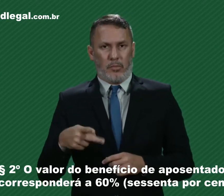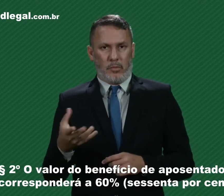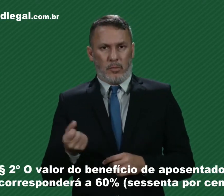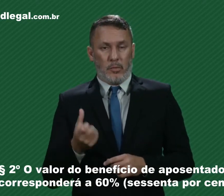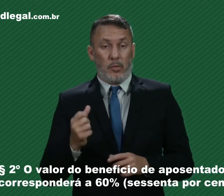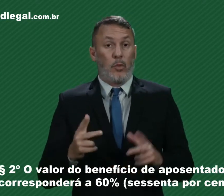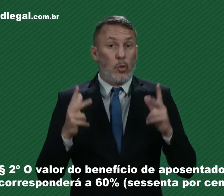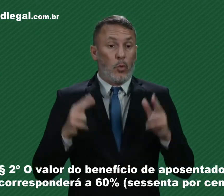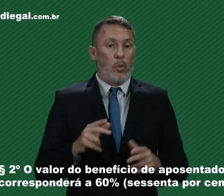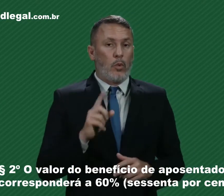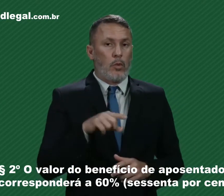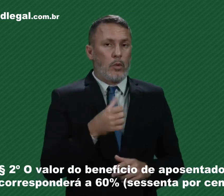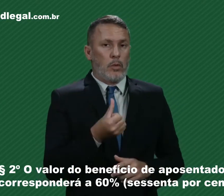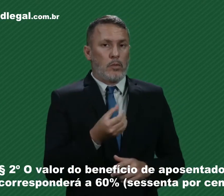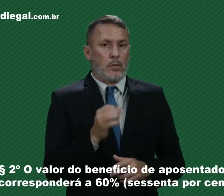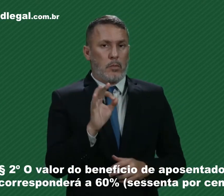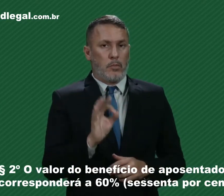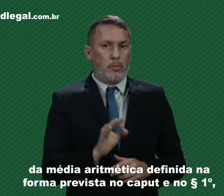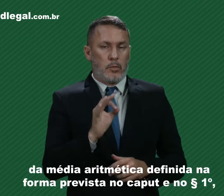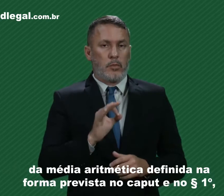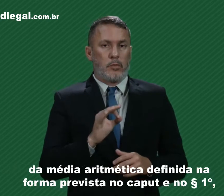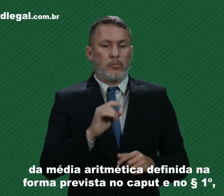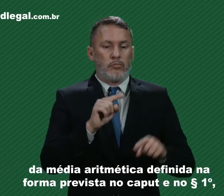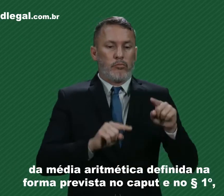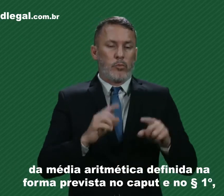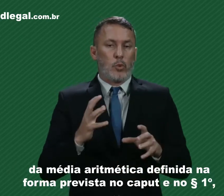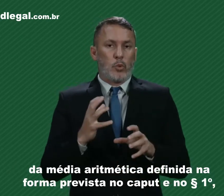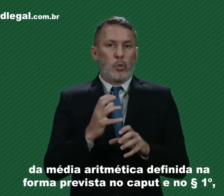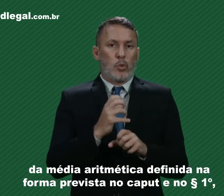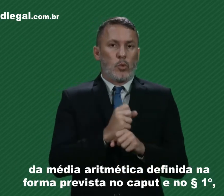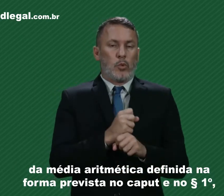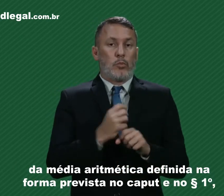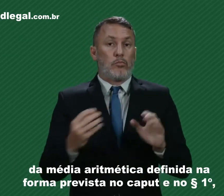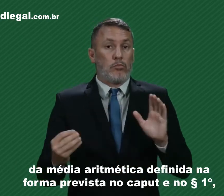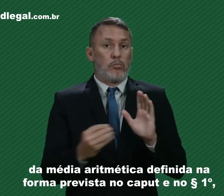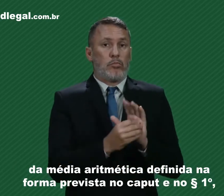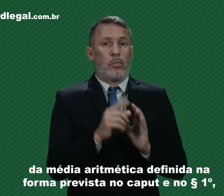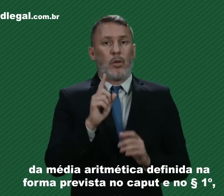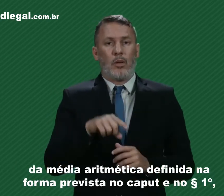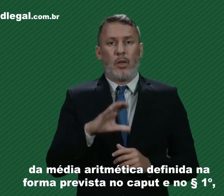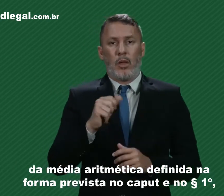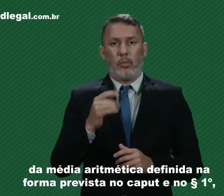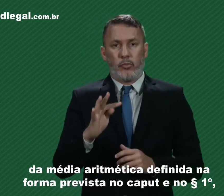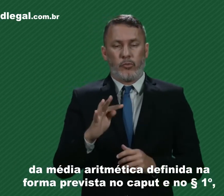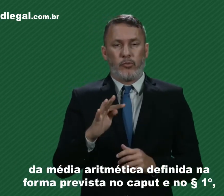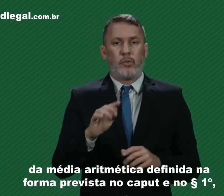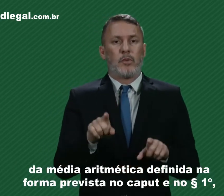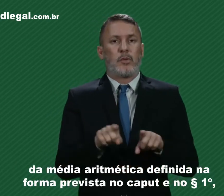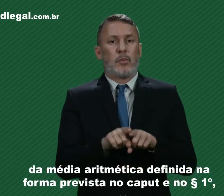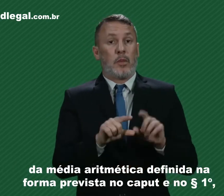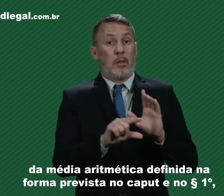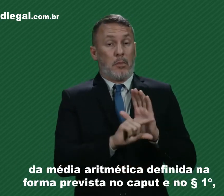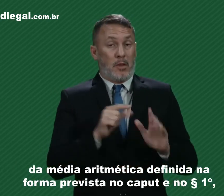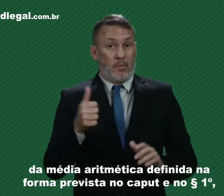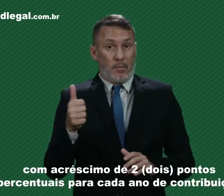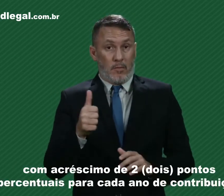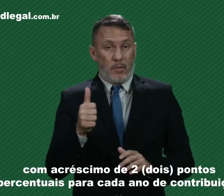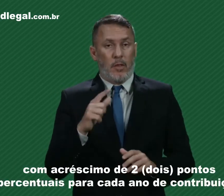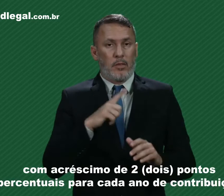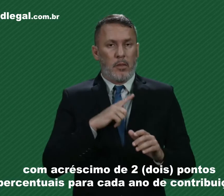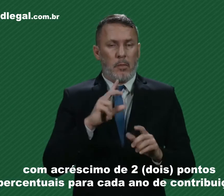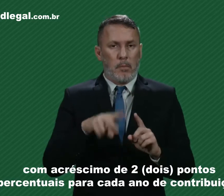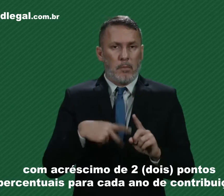aposentadoria corresponderá a 60% da média aritmética definida na forma do caput e no parágrafo 1º,